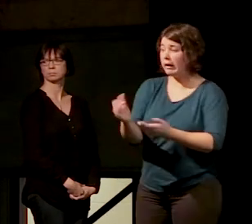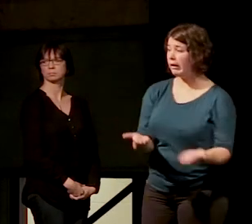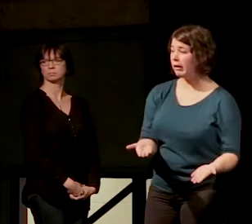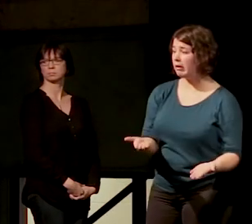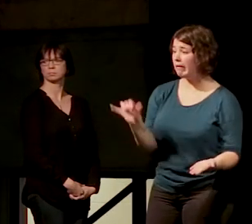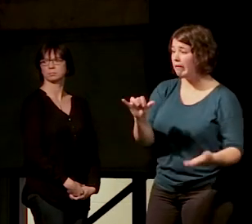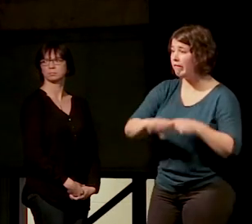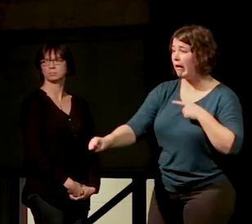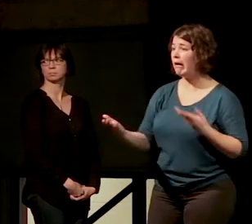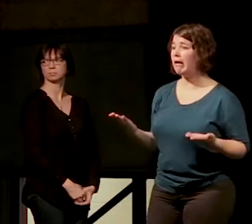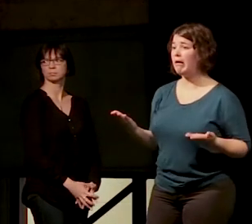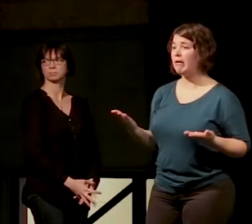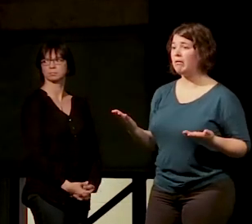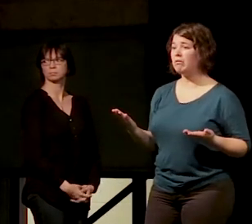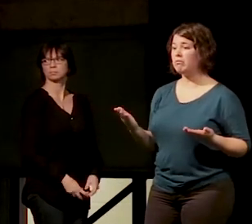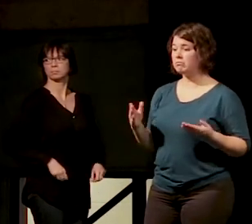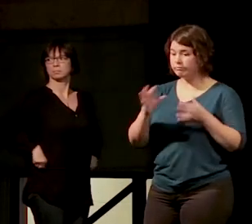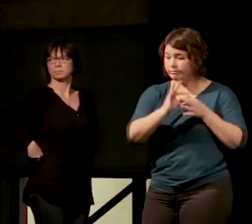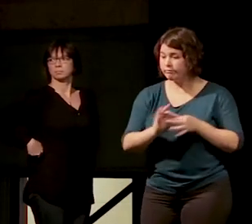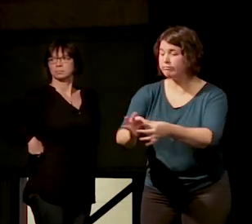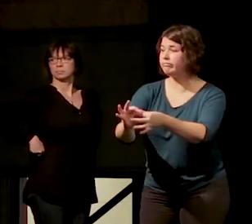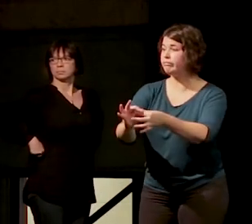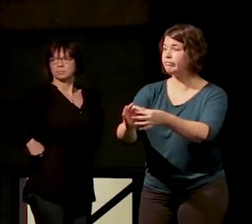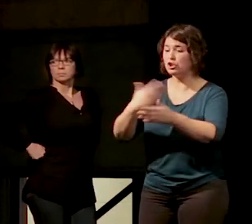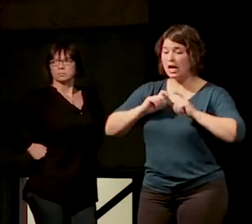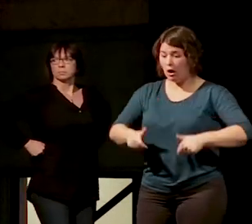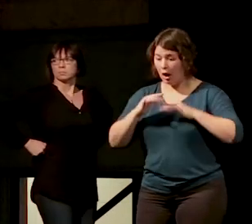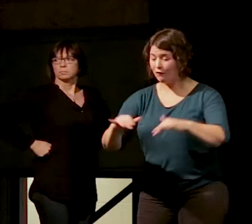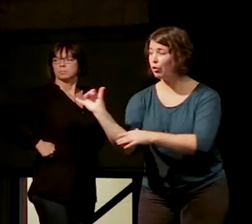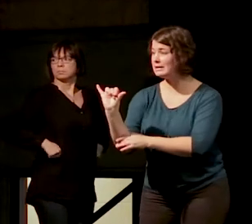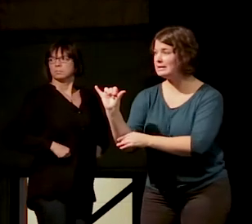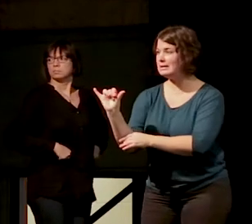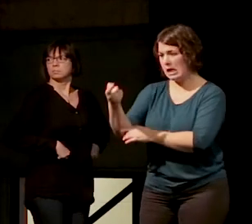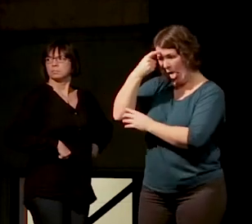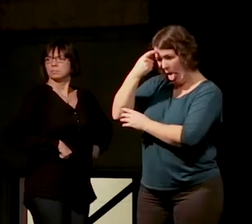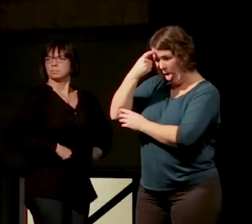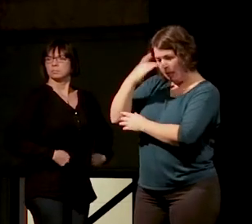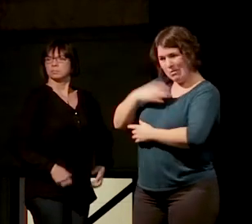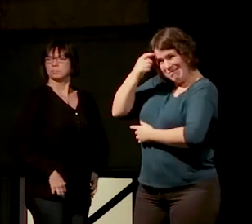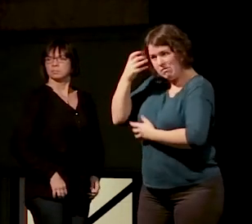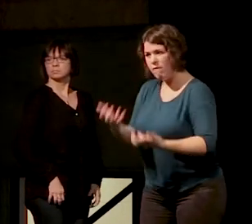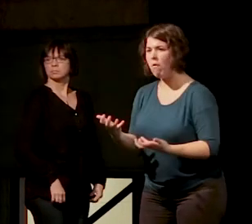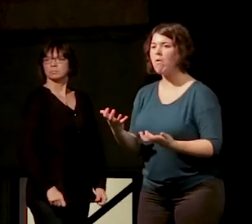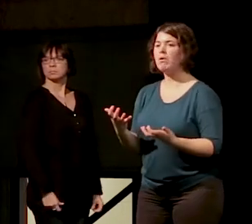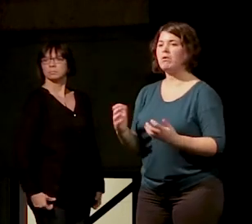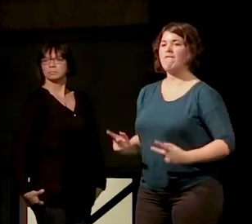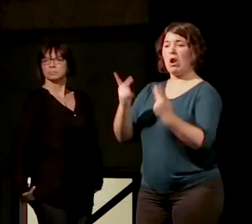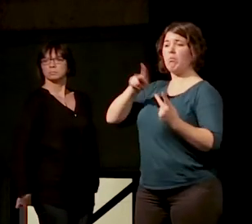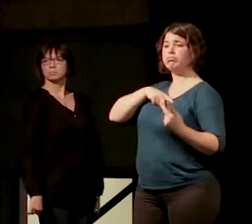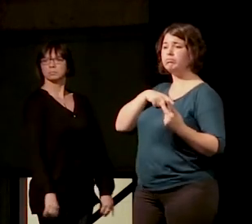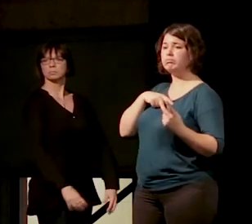Qui le fera? Qui le prolongera encore dans les cours d'école? C'est une obsession chez moi. Les